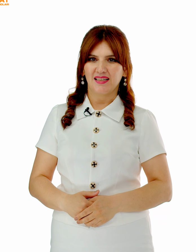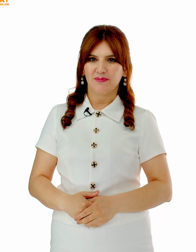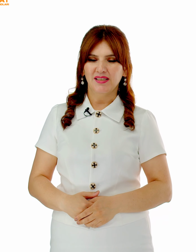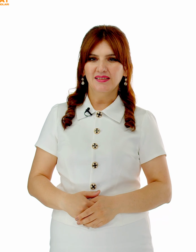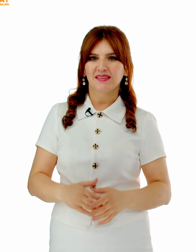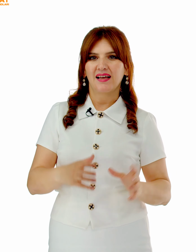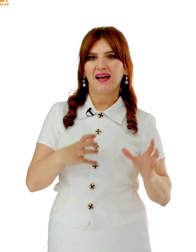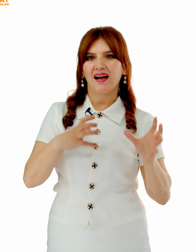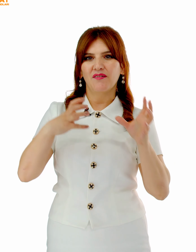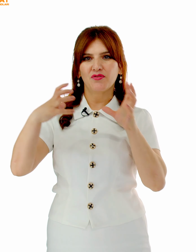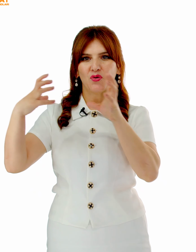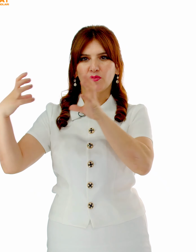Qaytaraman. Avtobus.